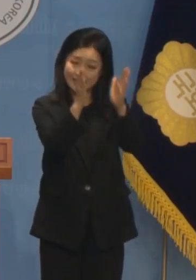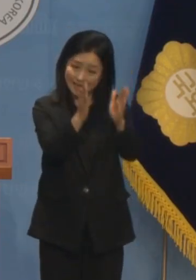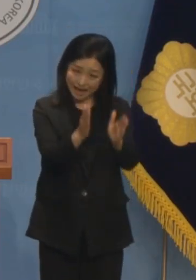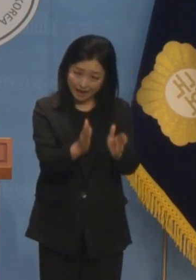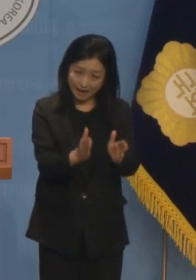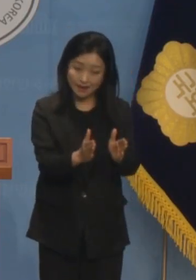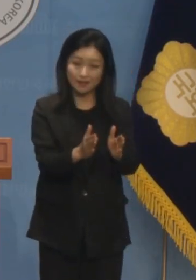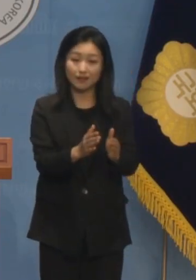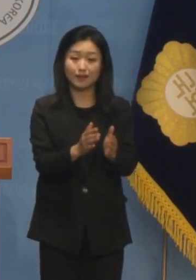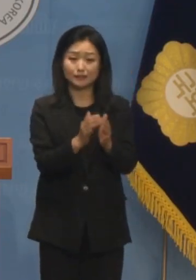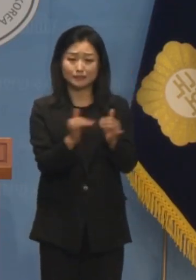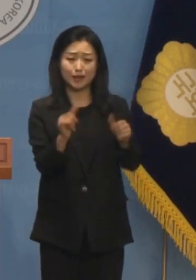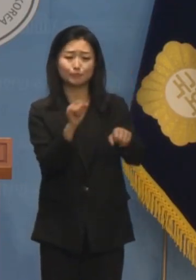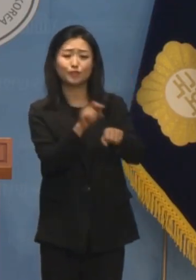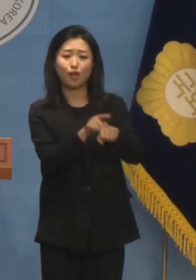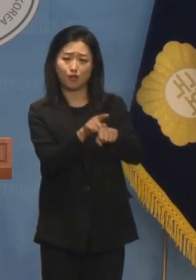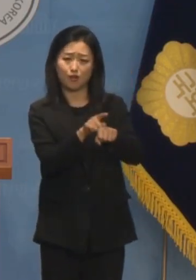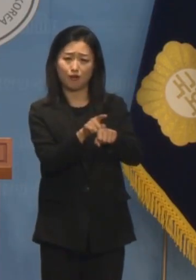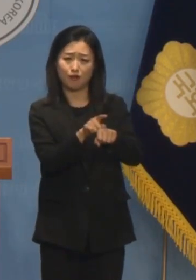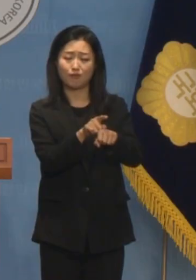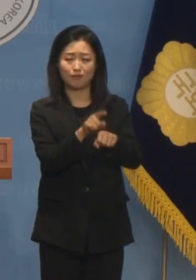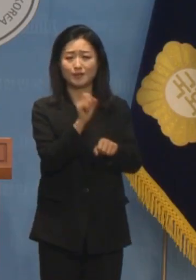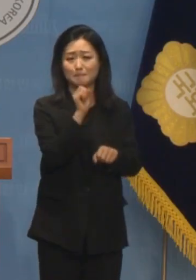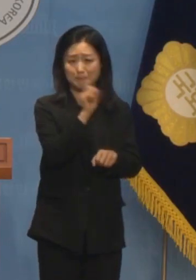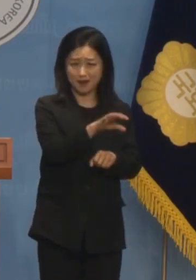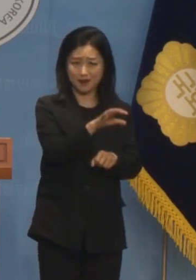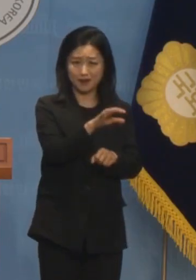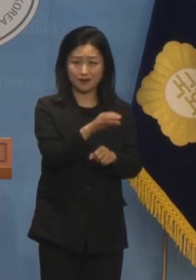인성에 대한 얘기지 외모 비하가 아니다.